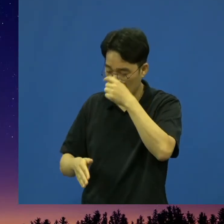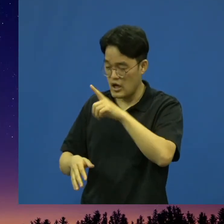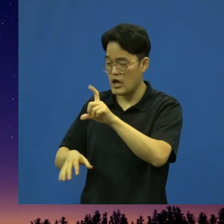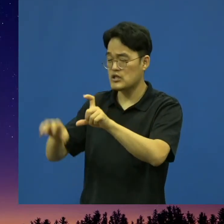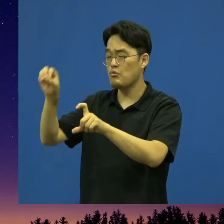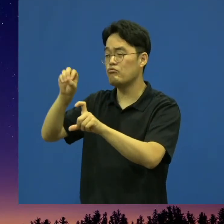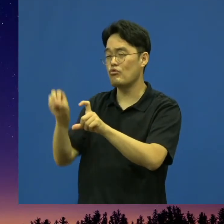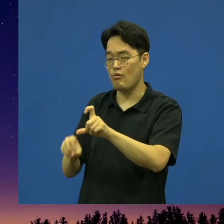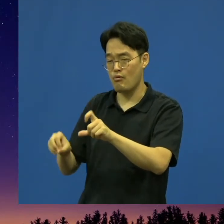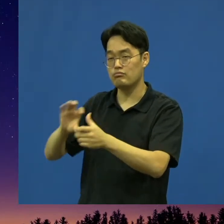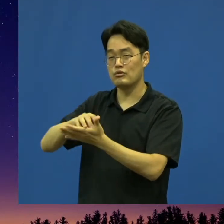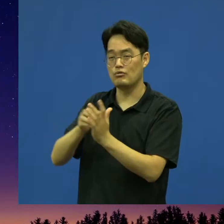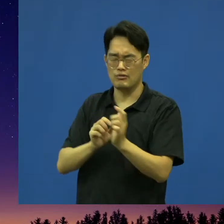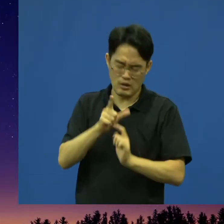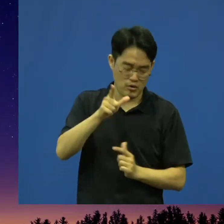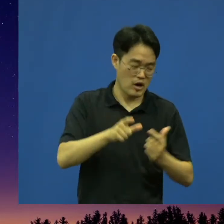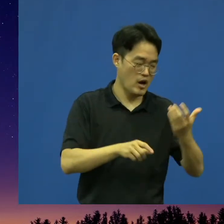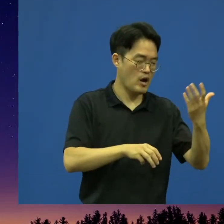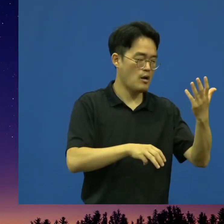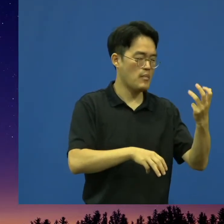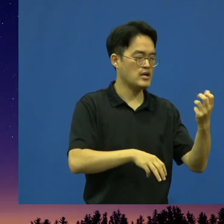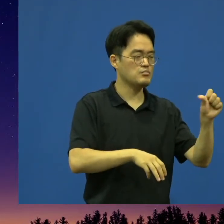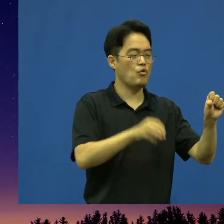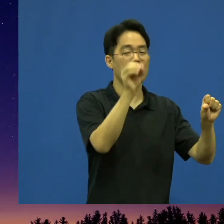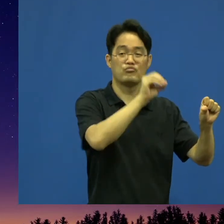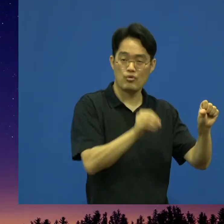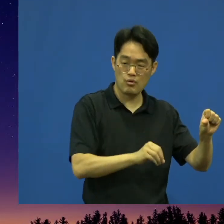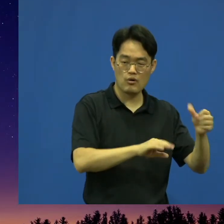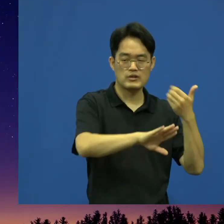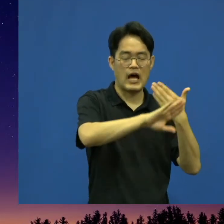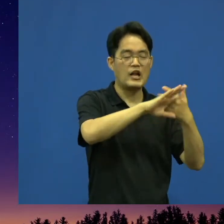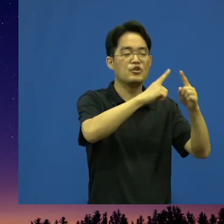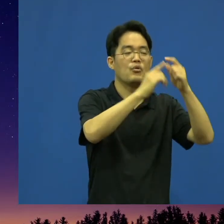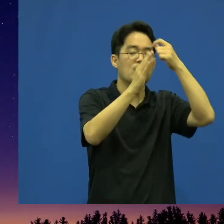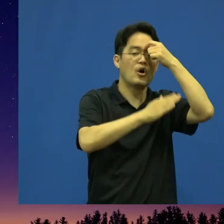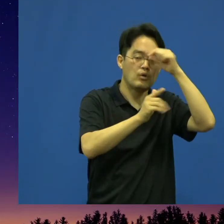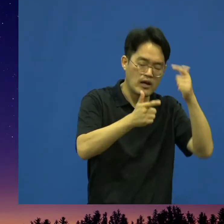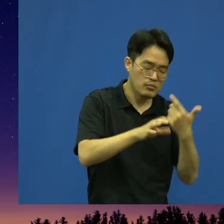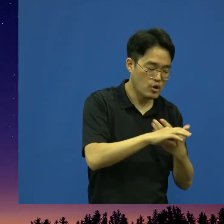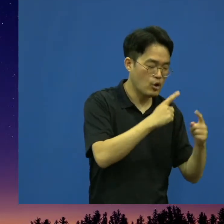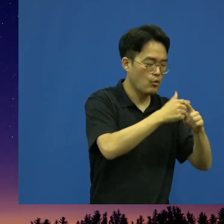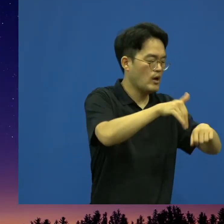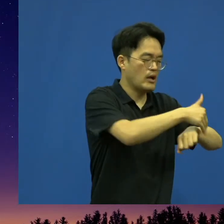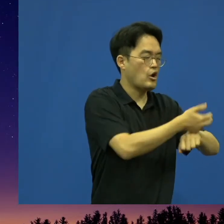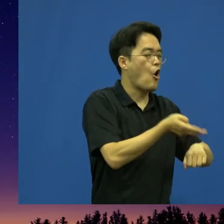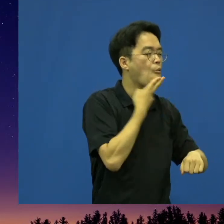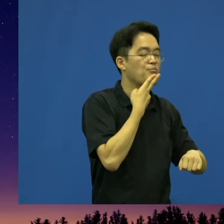말까 하고 대부분 다른 교회 성도들이거나 교회 안 다니는 분들을 추천했어요.